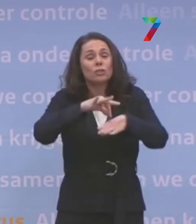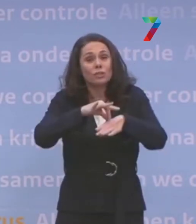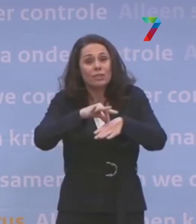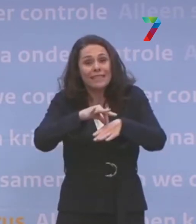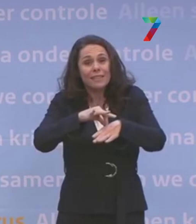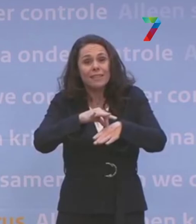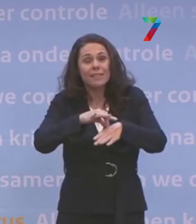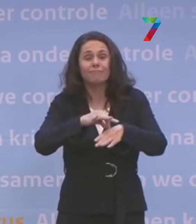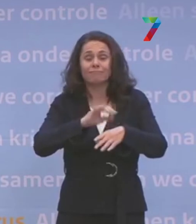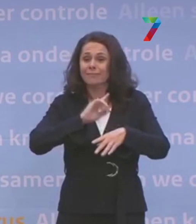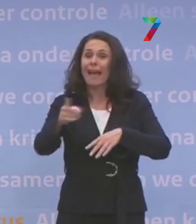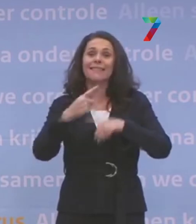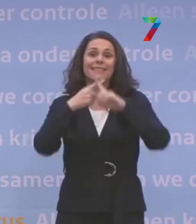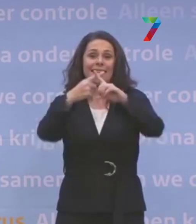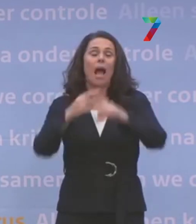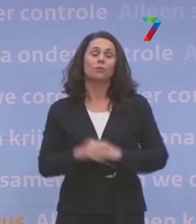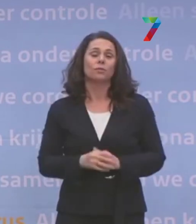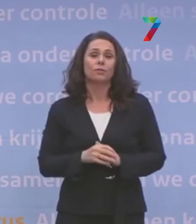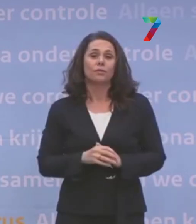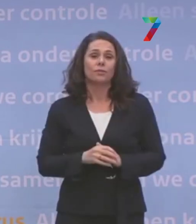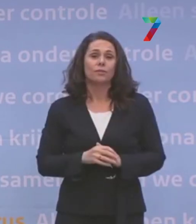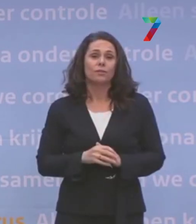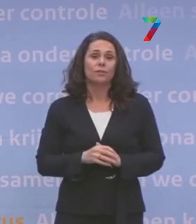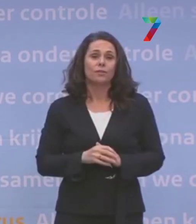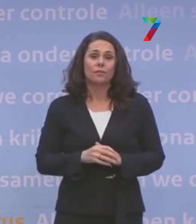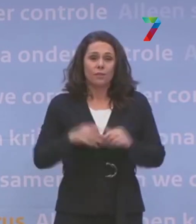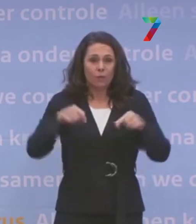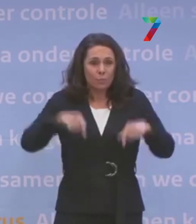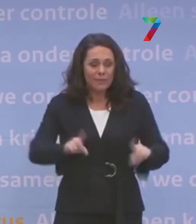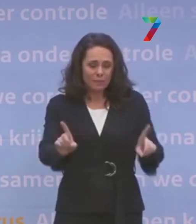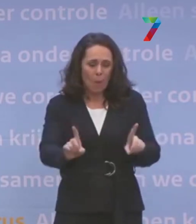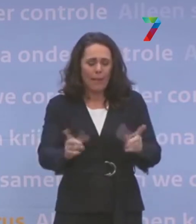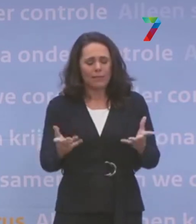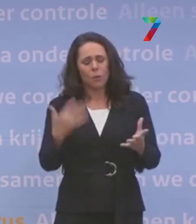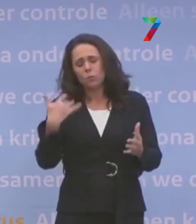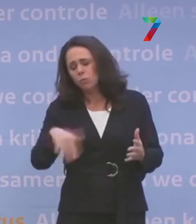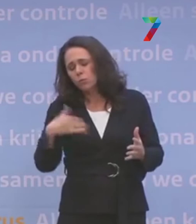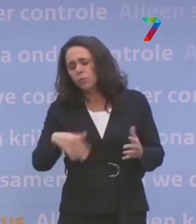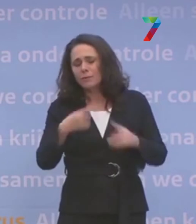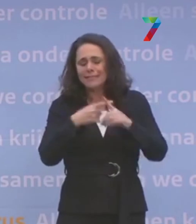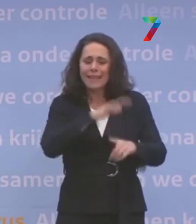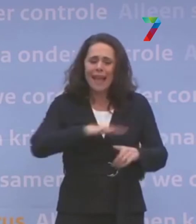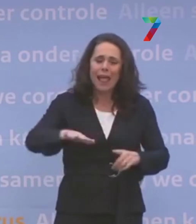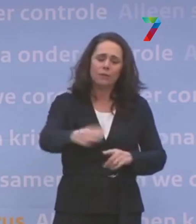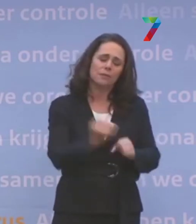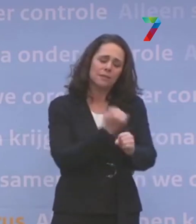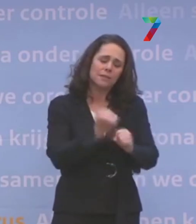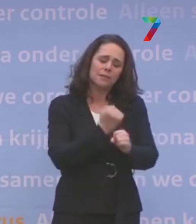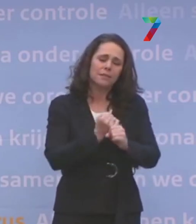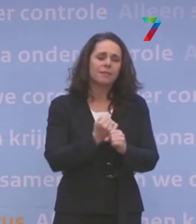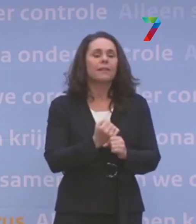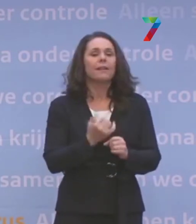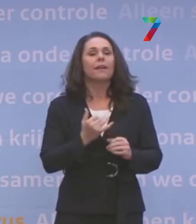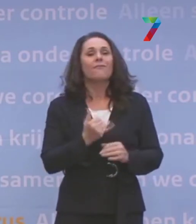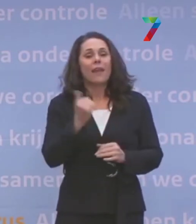van het ziekenhuis. Op dit moment in de ziekenhuizen wordt ontzettend hard gewerkt. Er zijn heel veel operaties